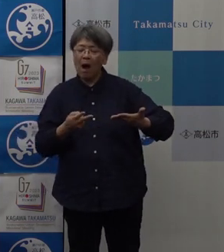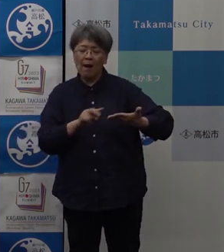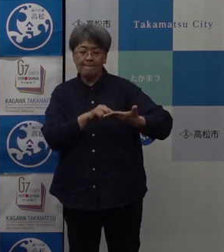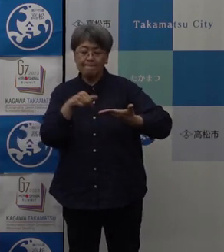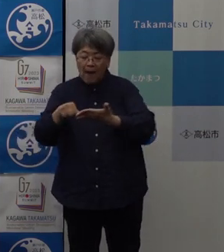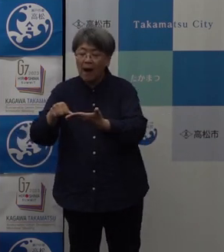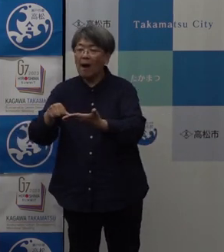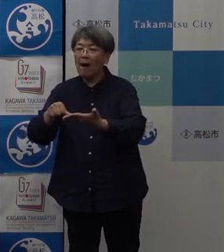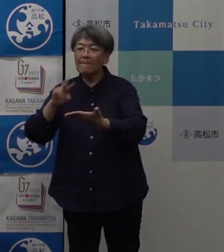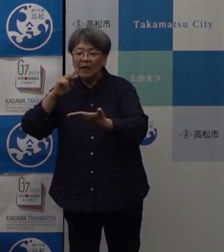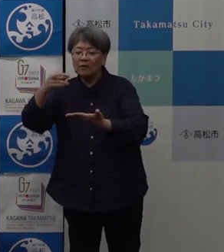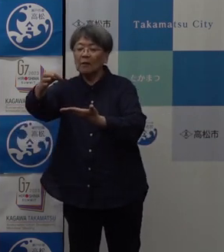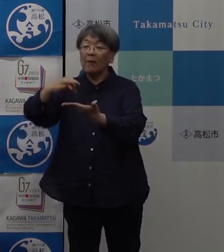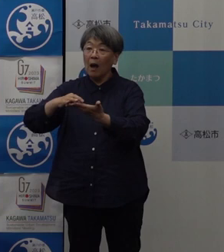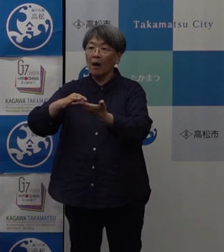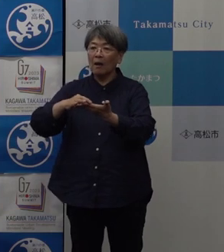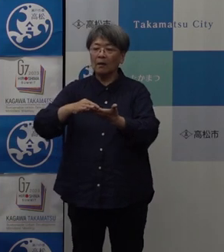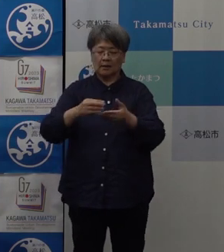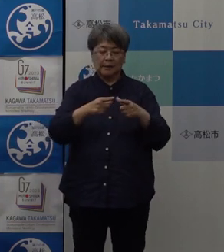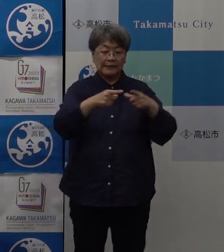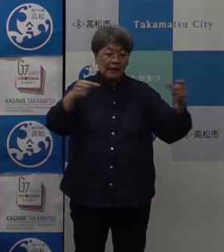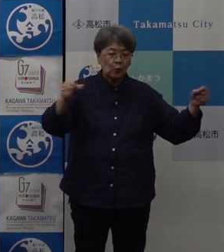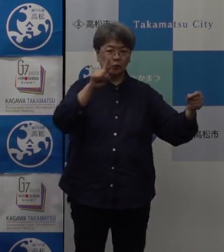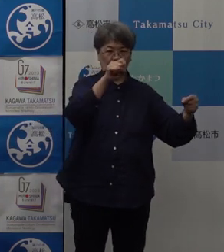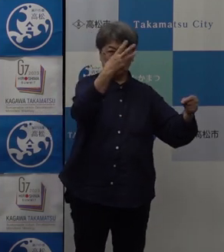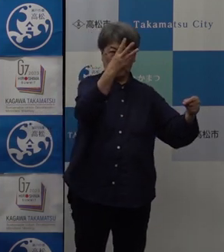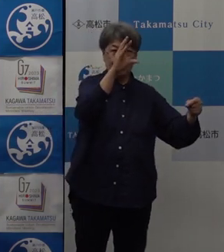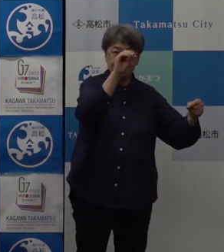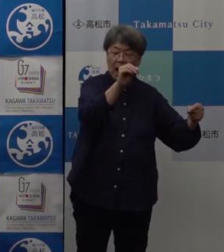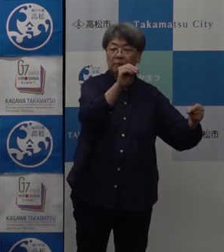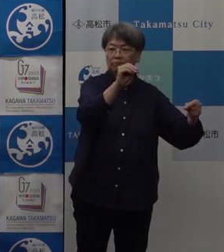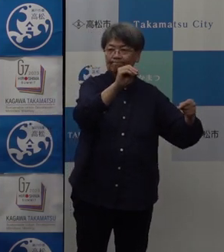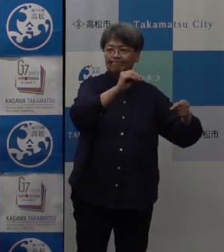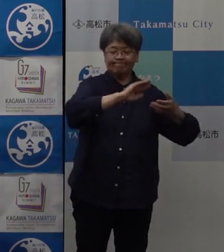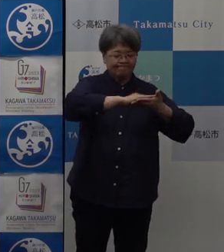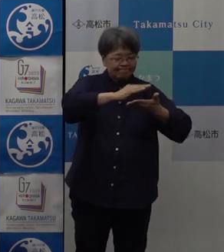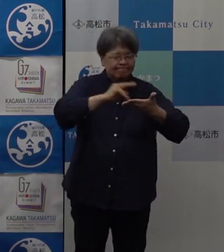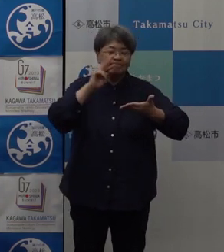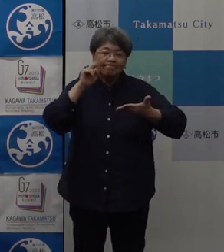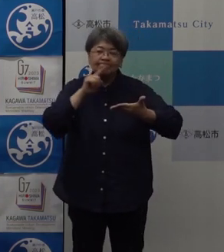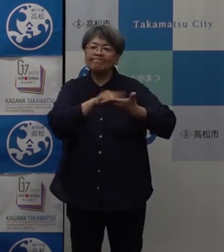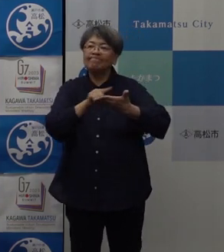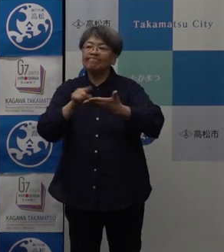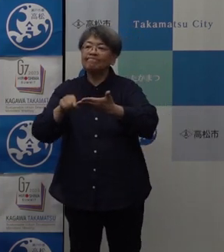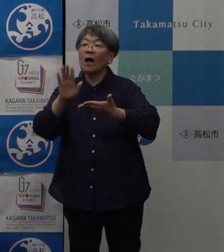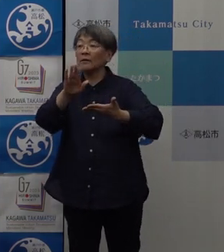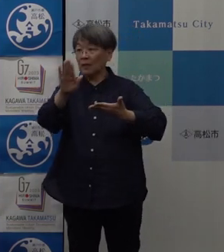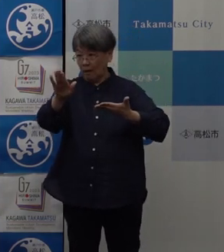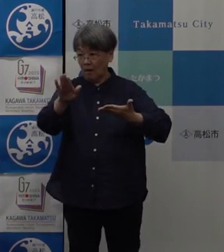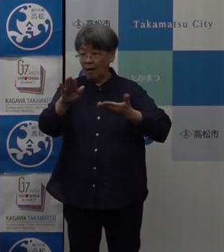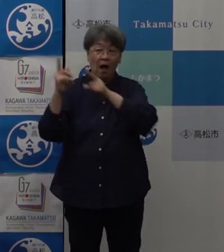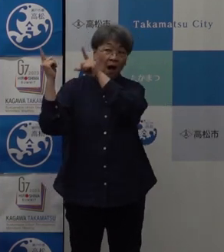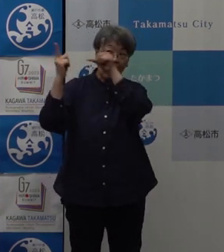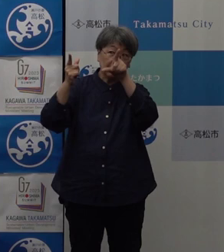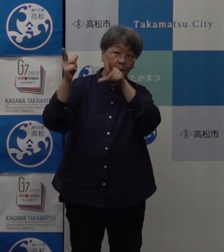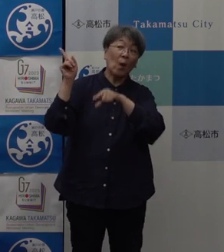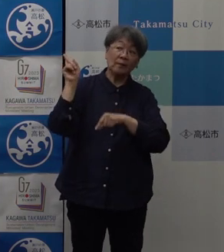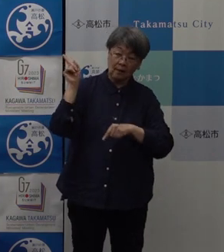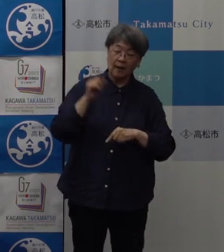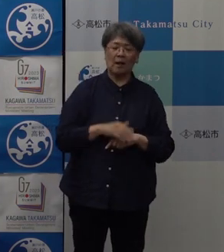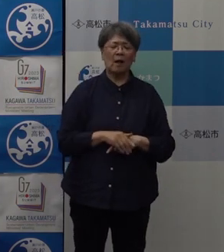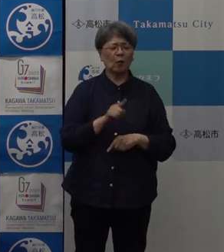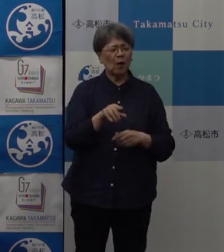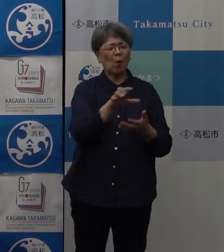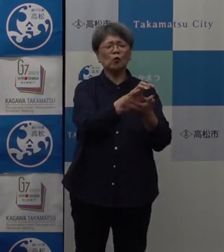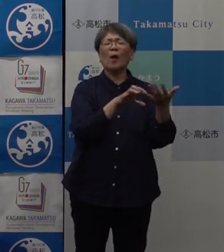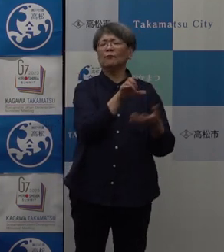が、全国で13万件あったというような点検結果も公表されているわけでございます。まあ、これもトラブルの